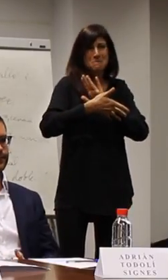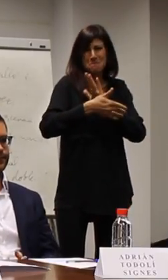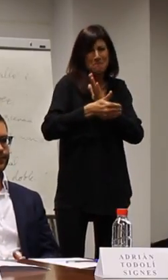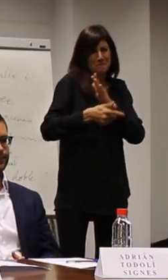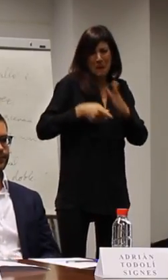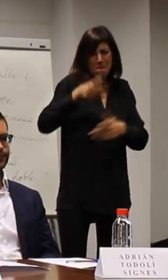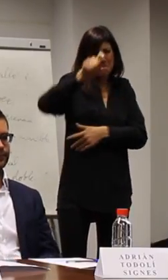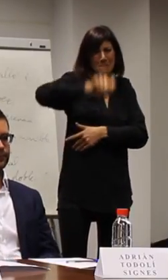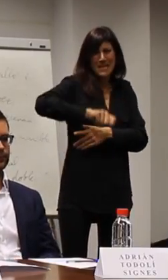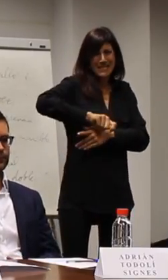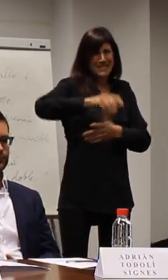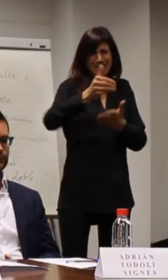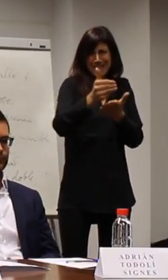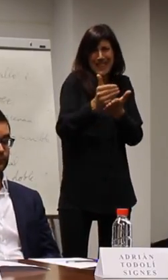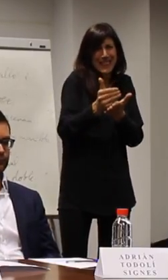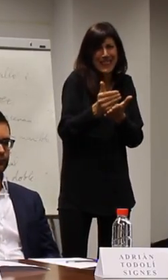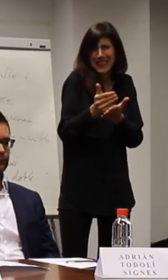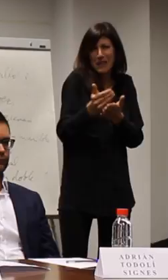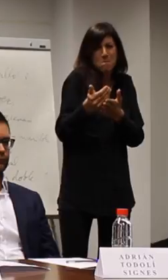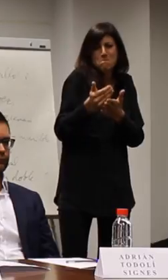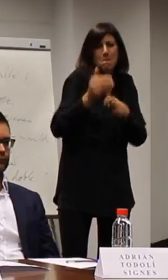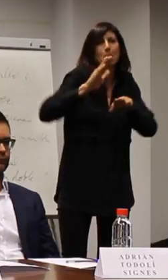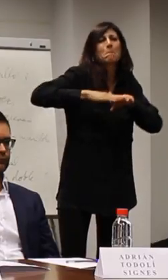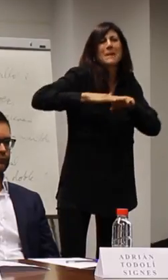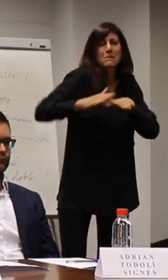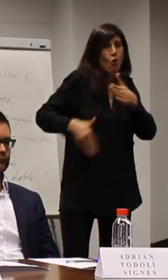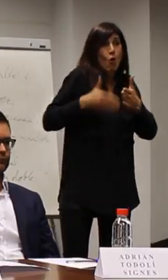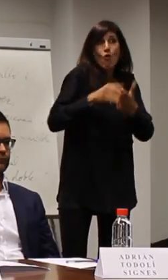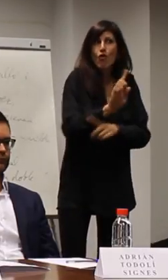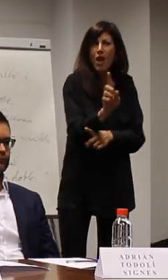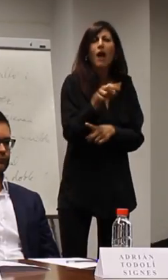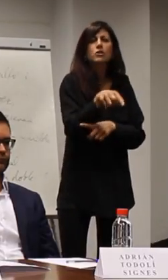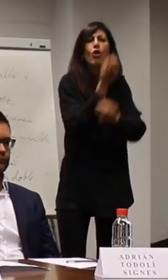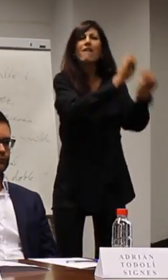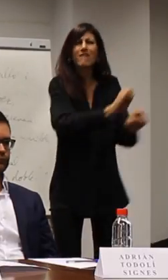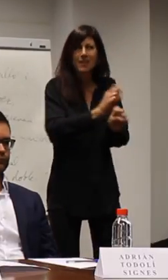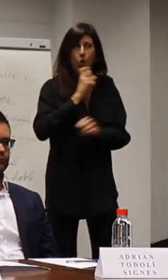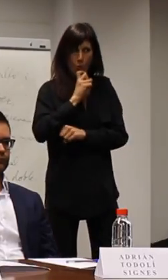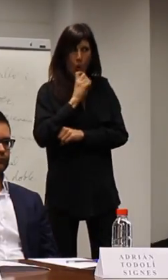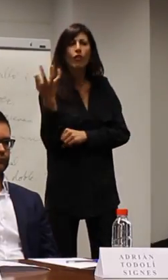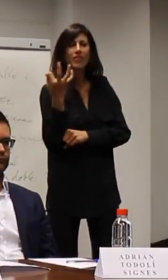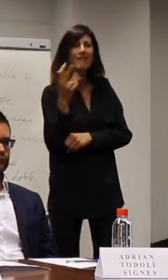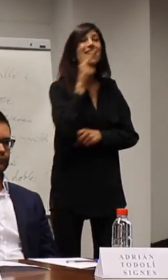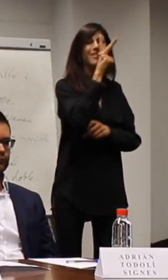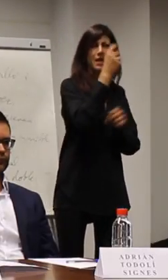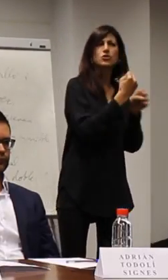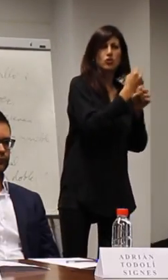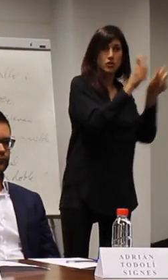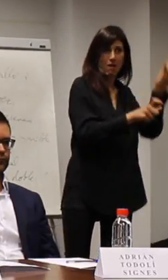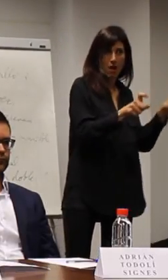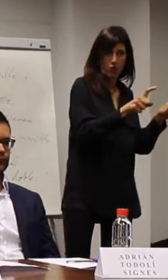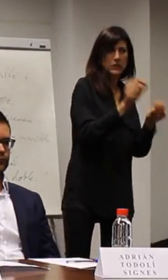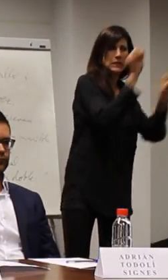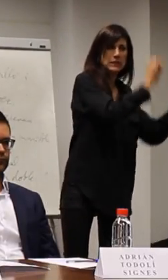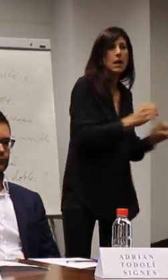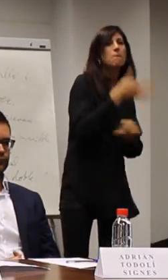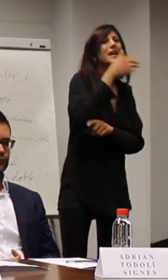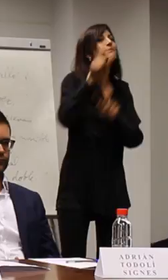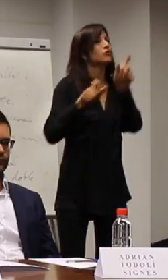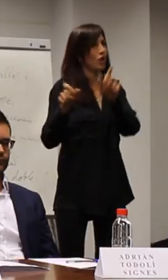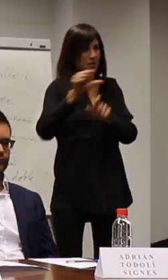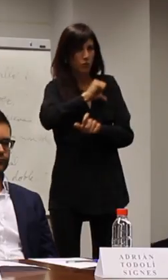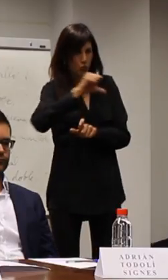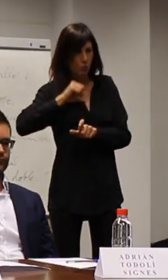mínimo, ¿qué hacemos con él? ¿Cómo lo protegemos? Entonces, aquí lo que hay que defender es derechos de los trabajadores, derechos de los autónomos y luego el tema de los usuarios